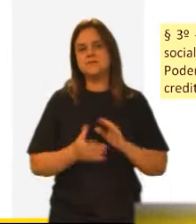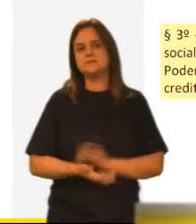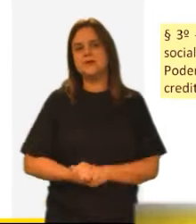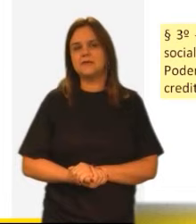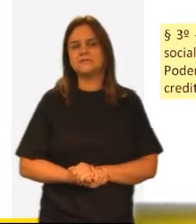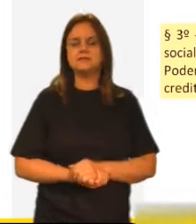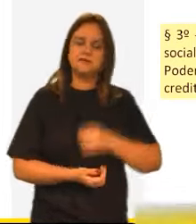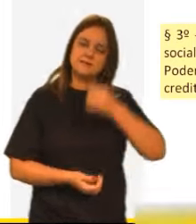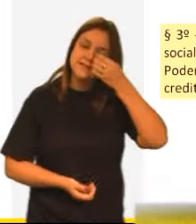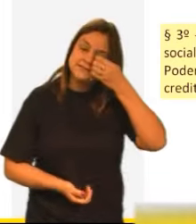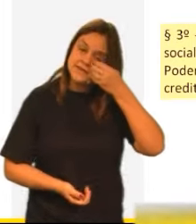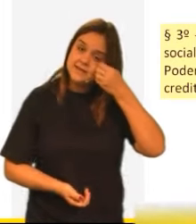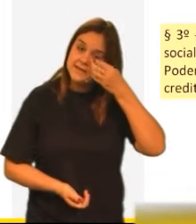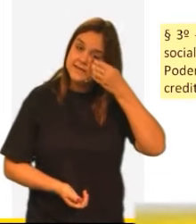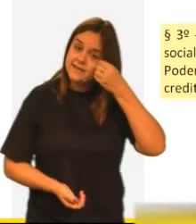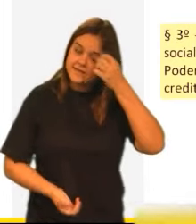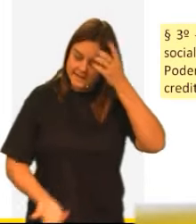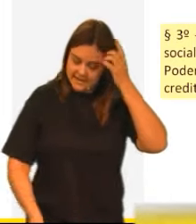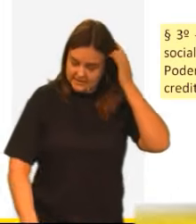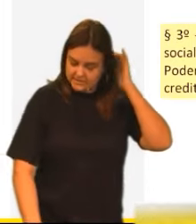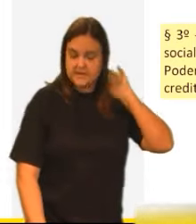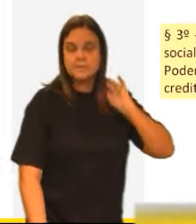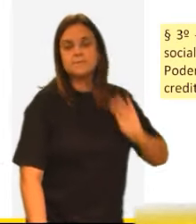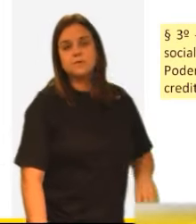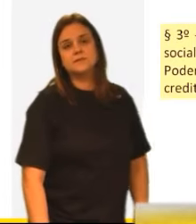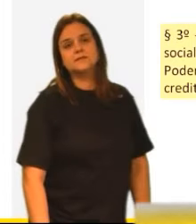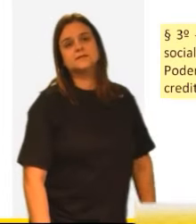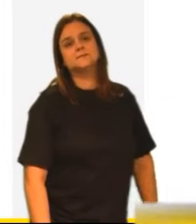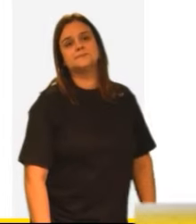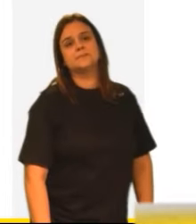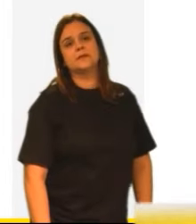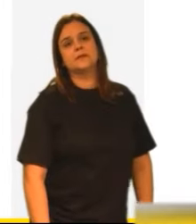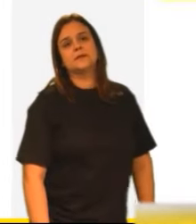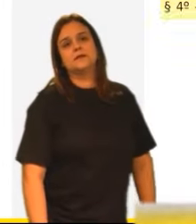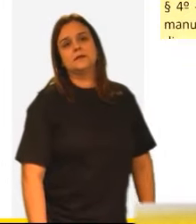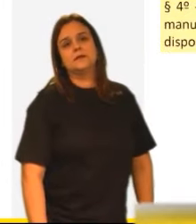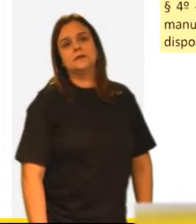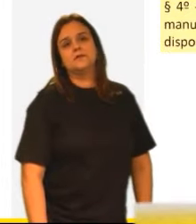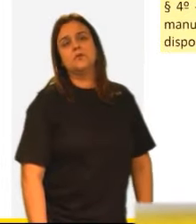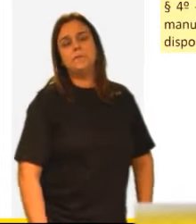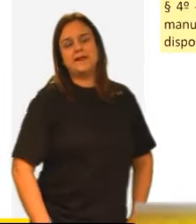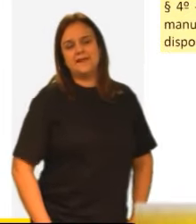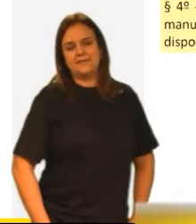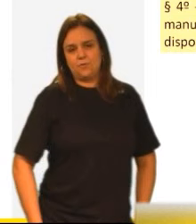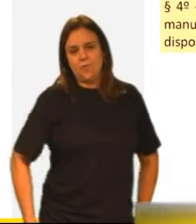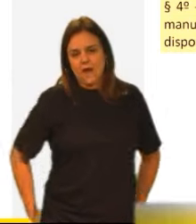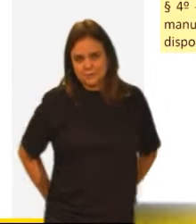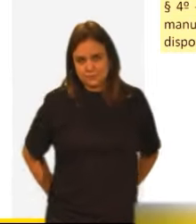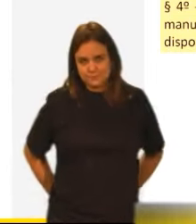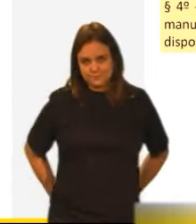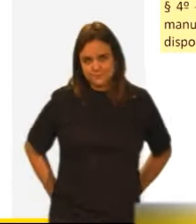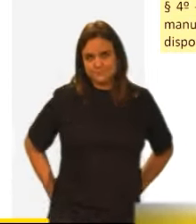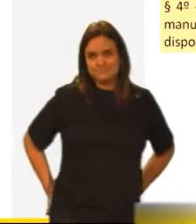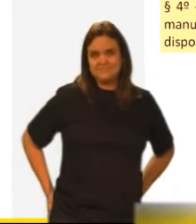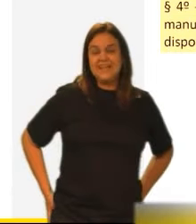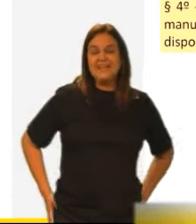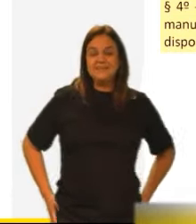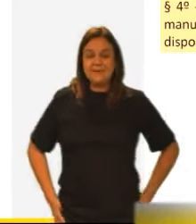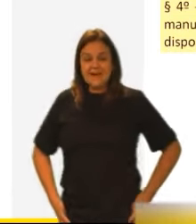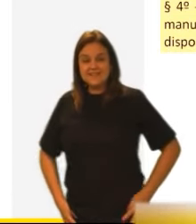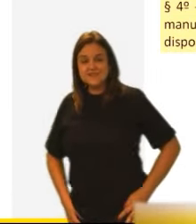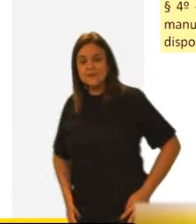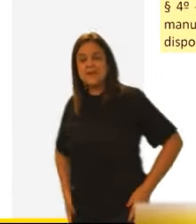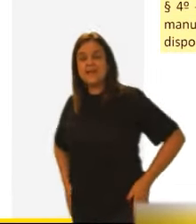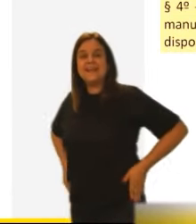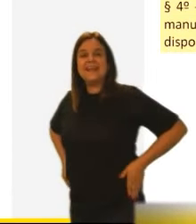Então, é isso que esse parágrafo terceiro quer dizer, e ele é de extrema importância. O parágrafo quarto,